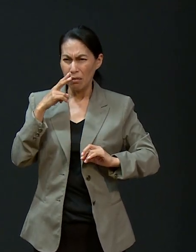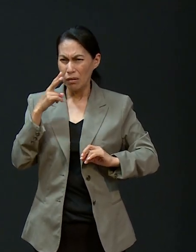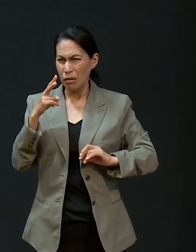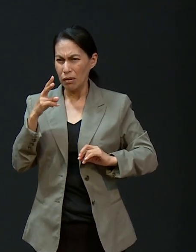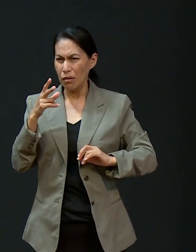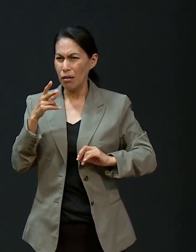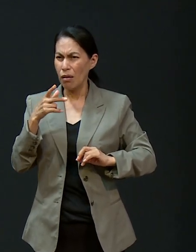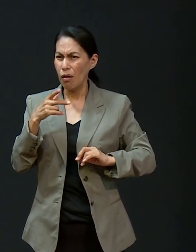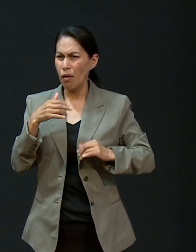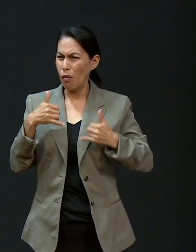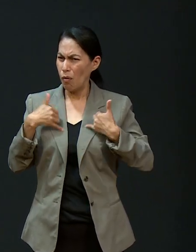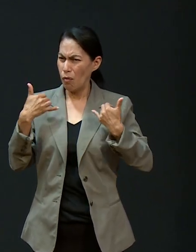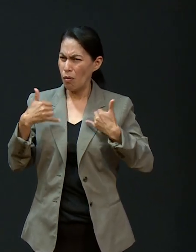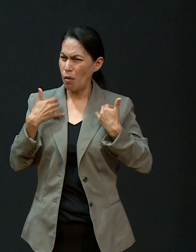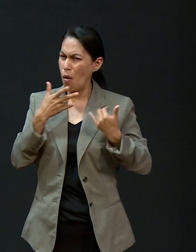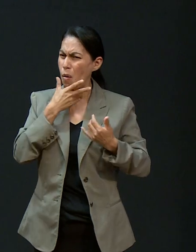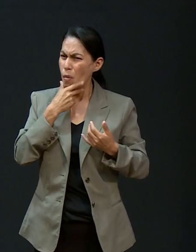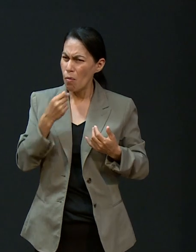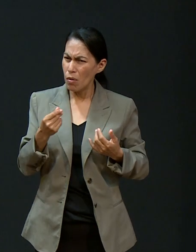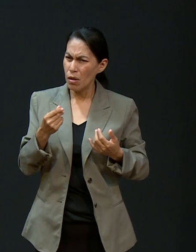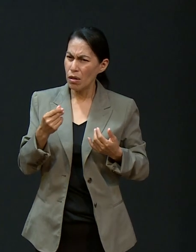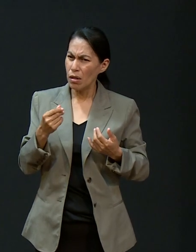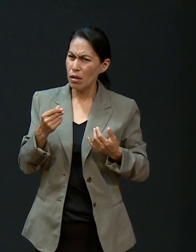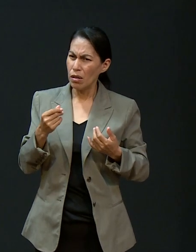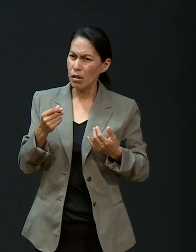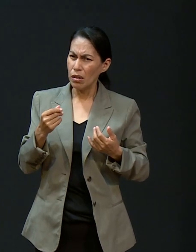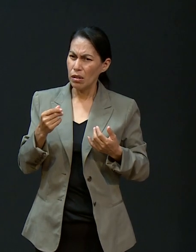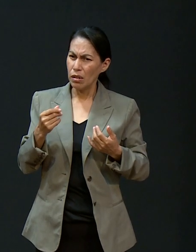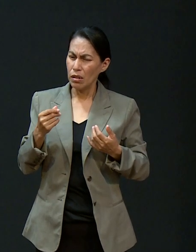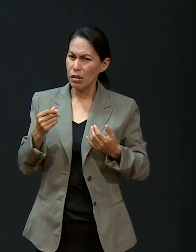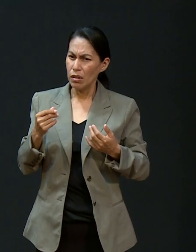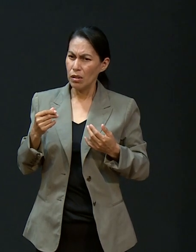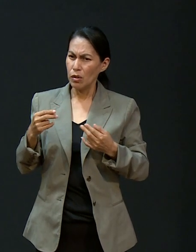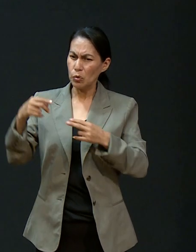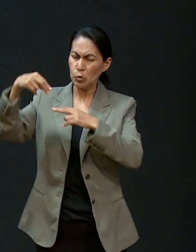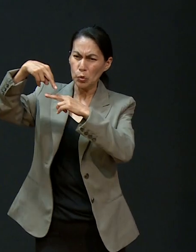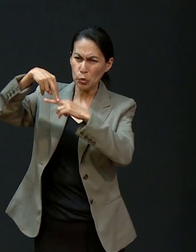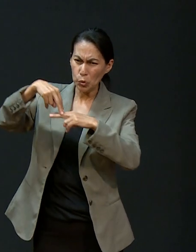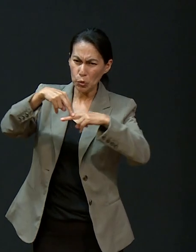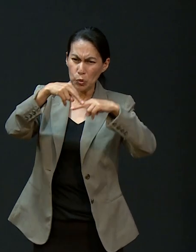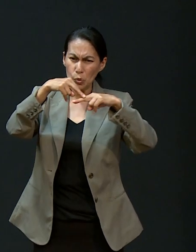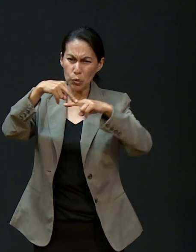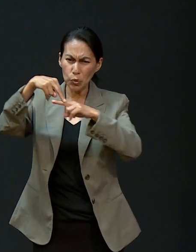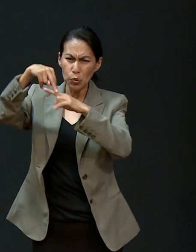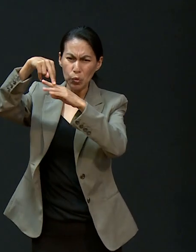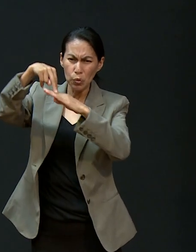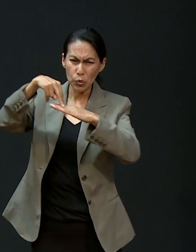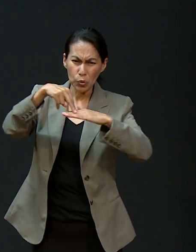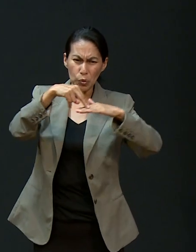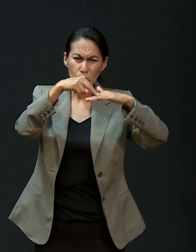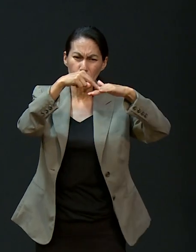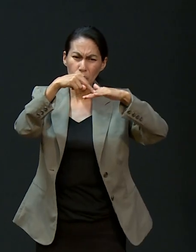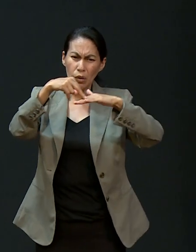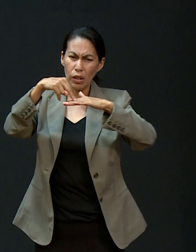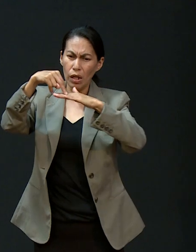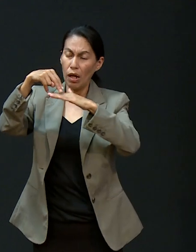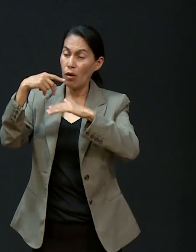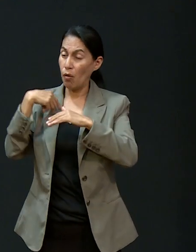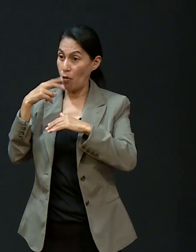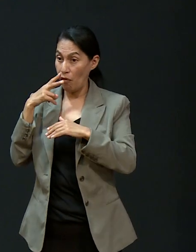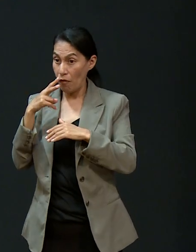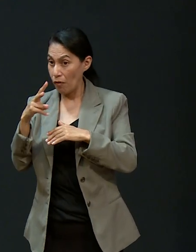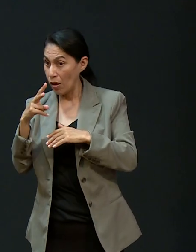miré los, esos de surf, los muchachos de surf que estaban como que, no sé, pero los vi. Estaba lejos, pero los vi.